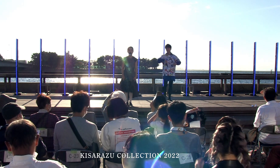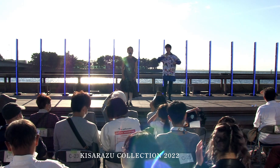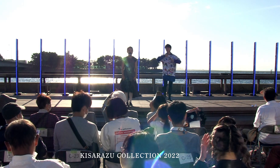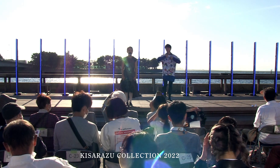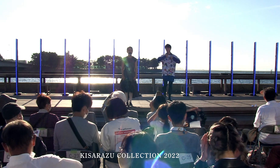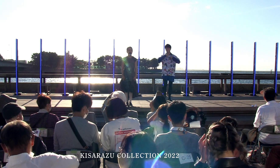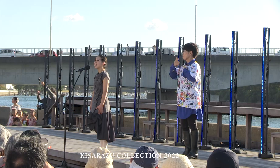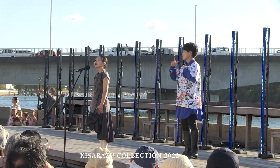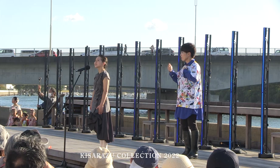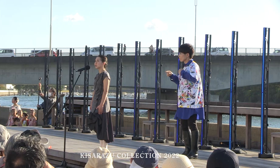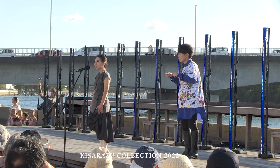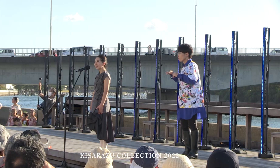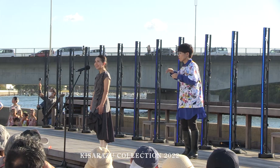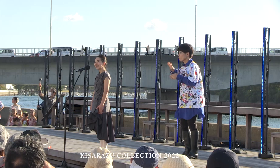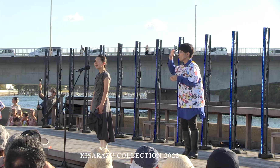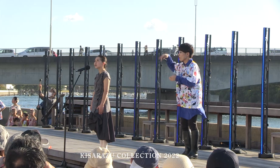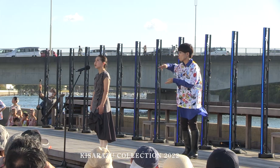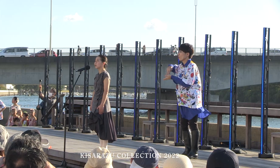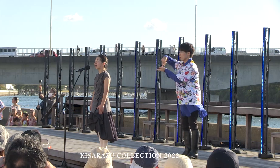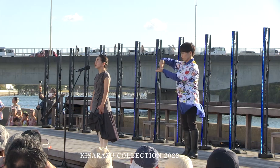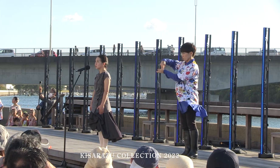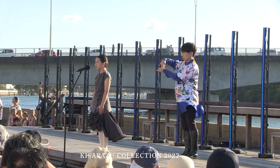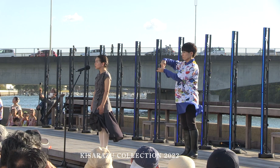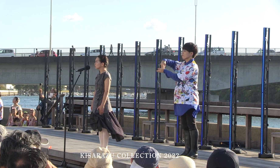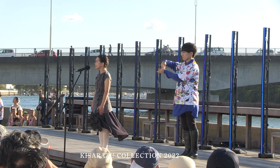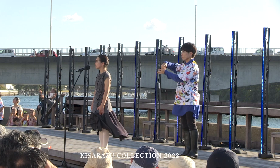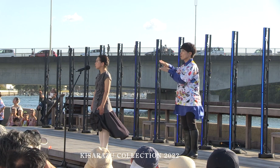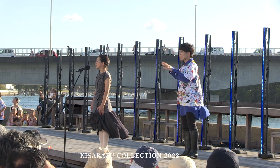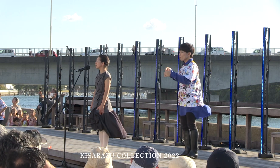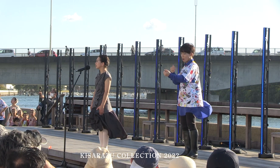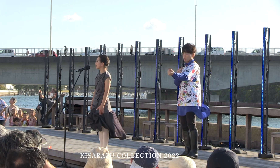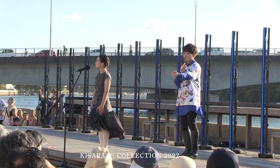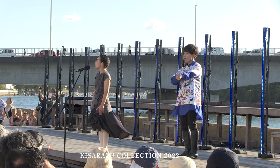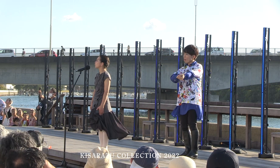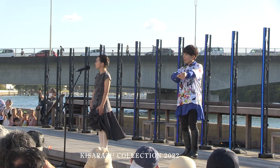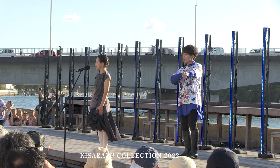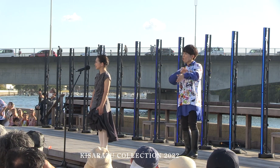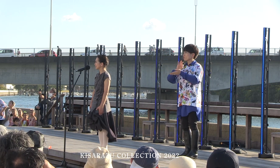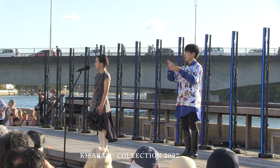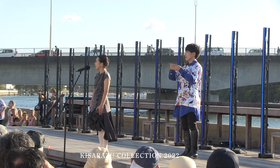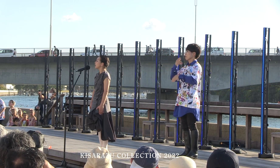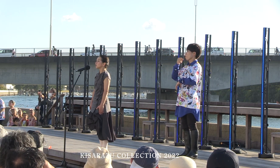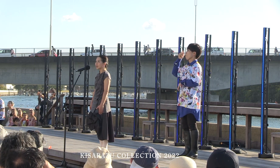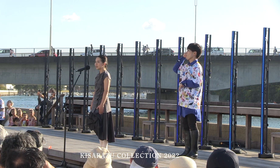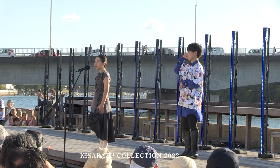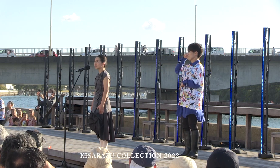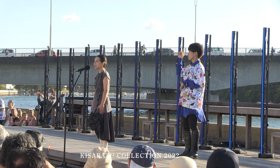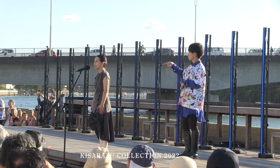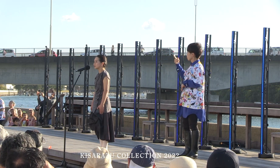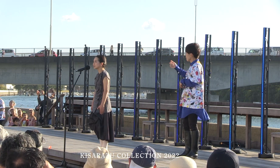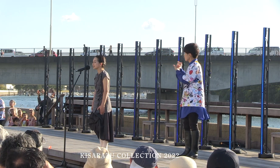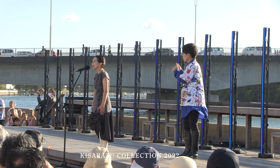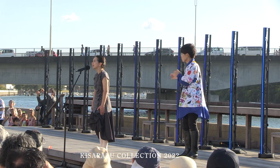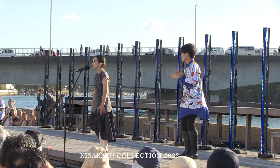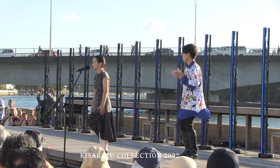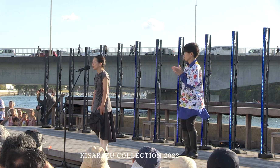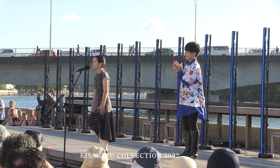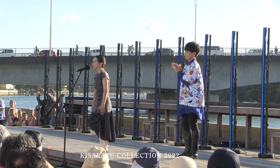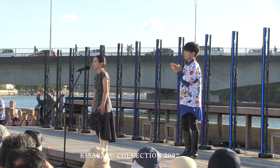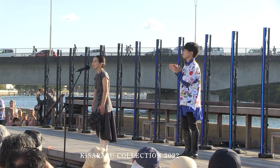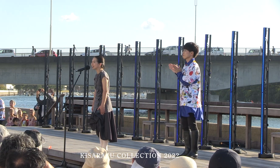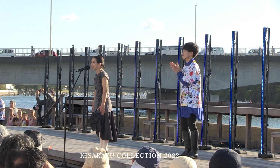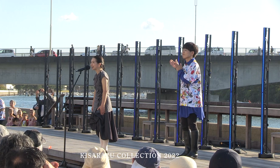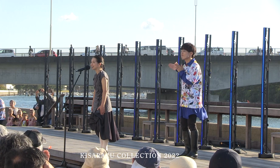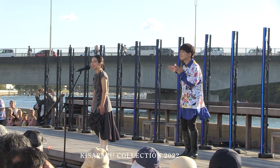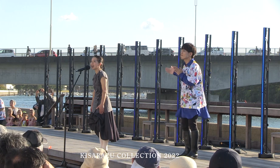に移行していきます。その中で今日は腕のストレッチをやってみたいと思います。隣の方に気をつけてちょっと